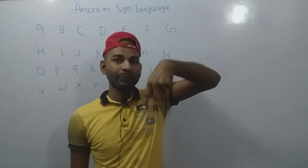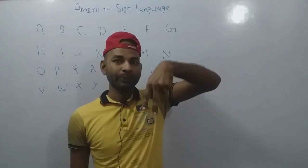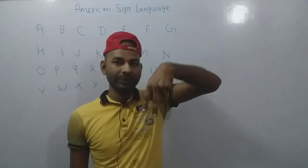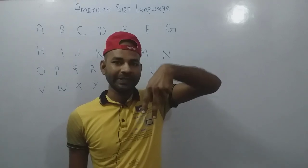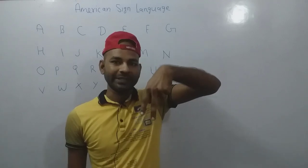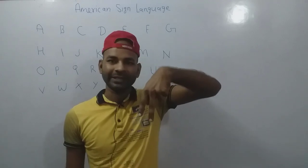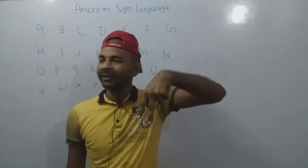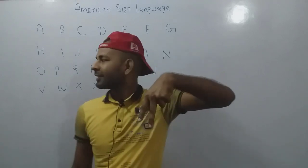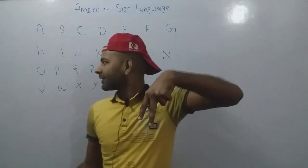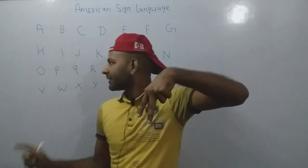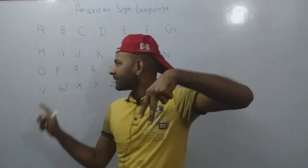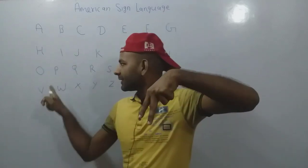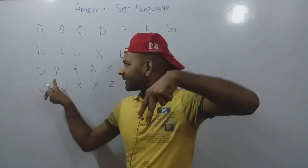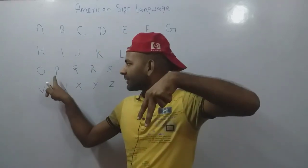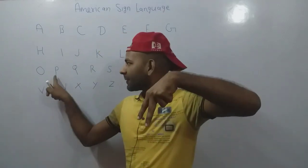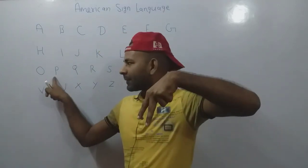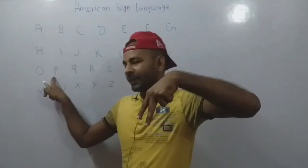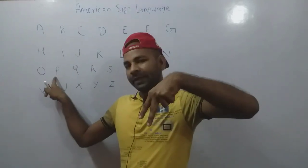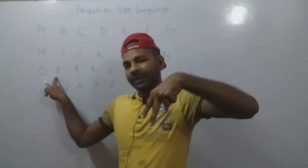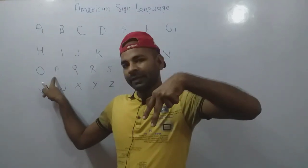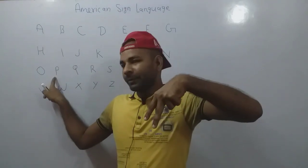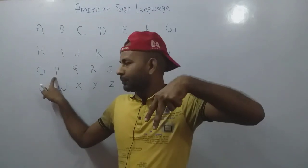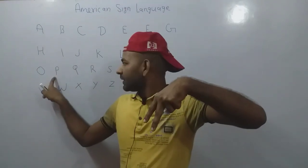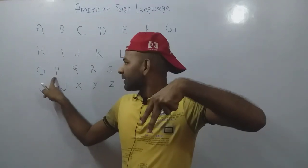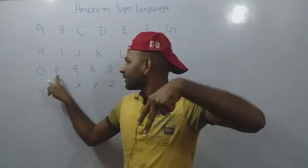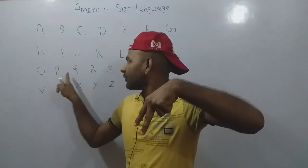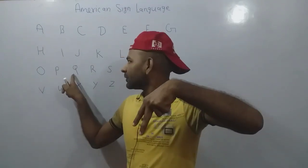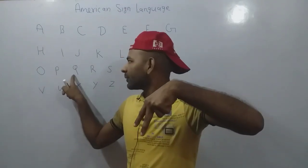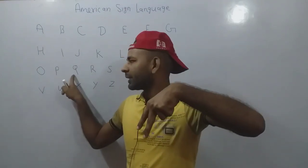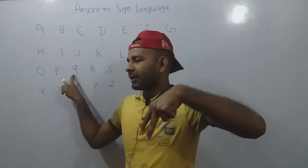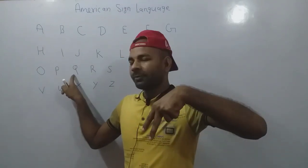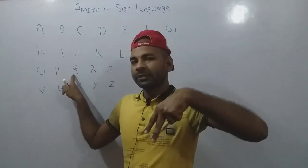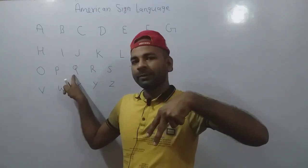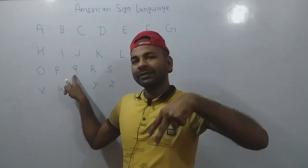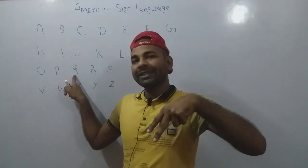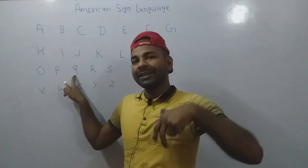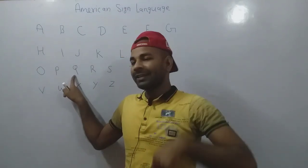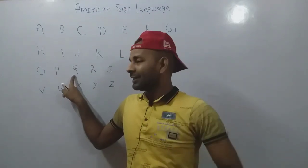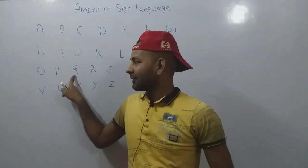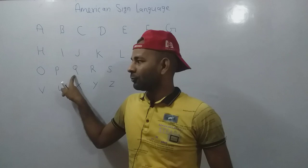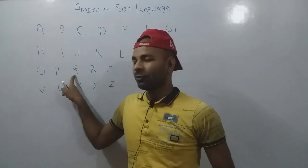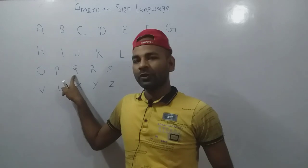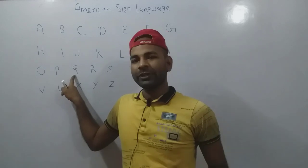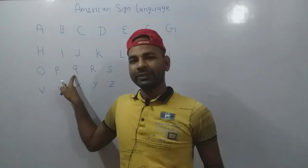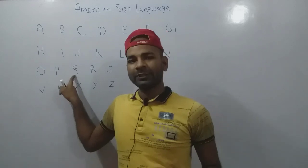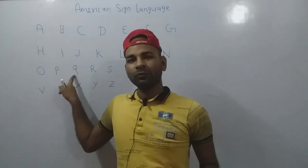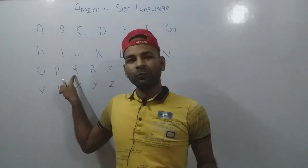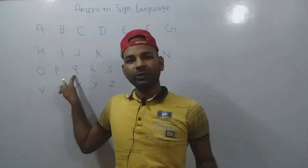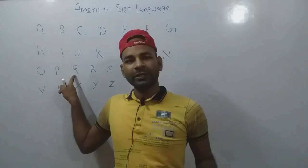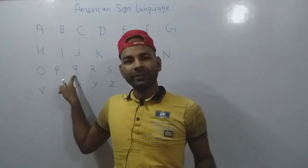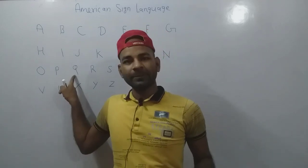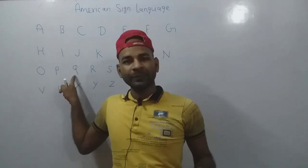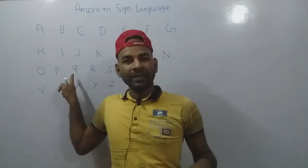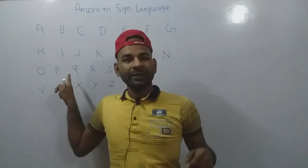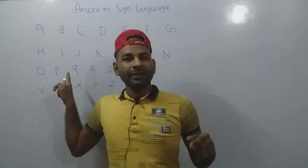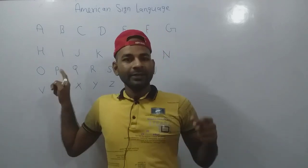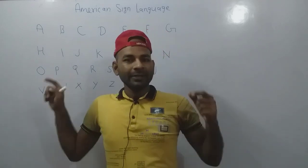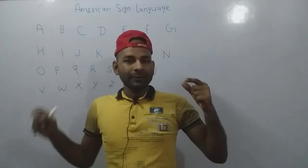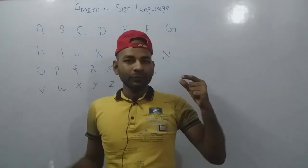P। ठीक, P, और ये हो गया। अब इसके बाद Q। इस Q को बोलने के लिए कुछ समय